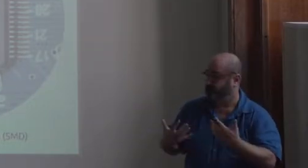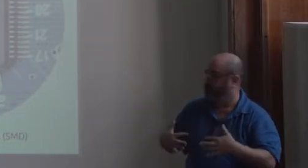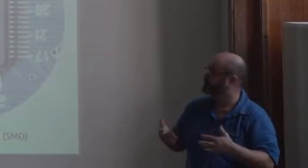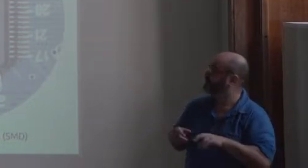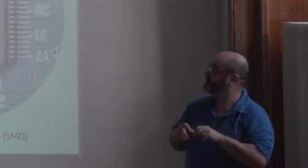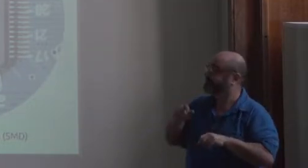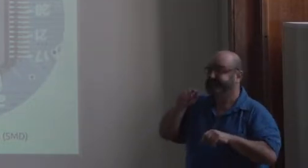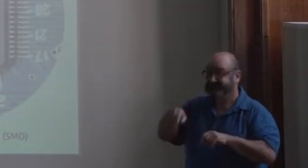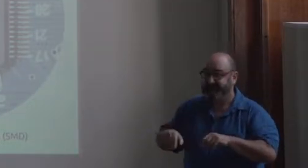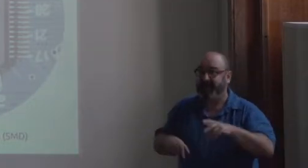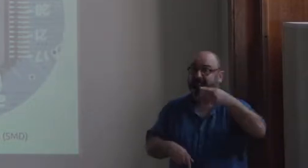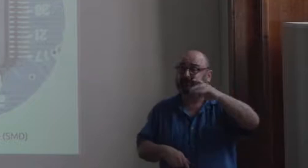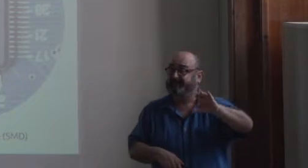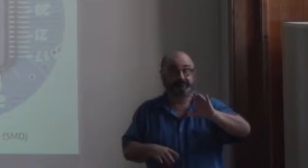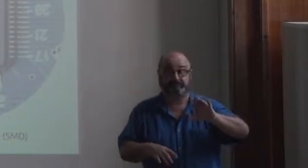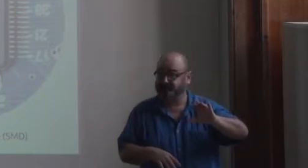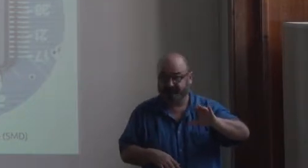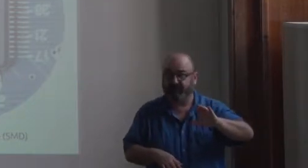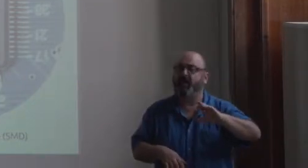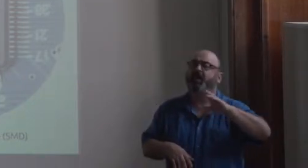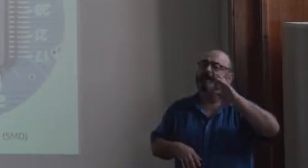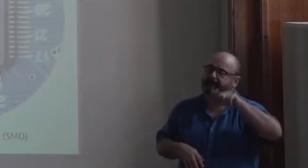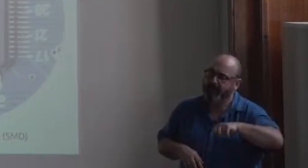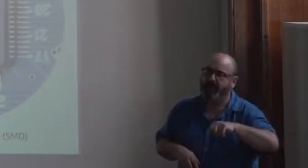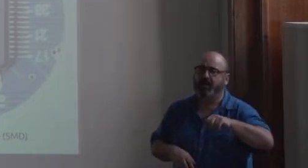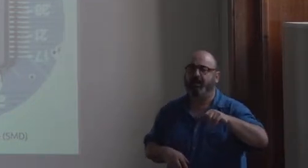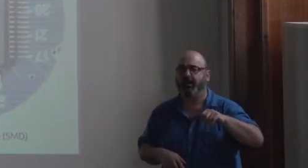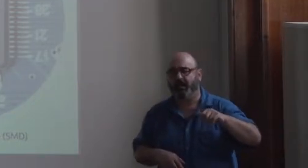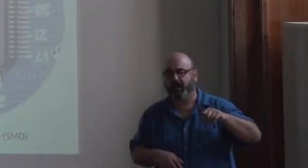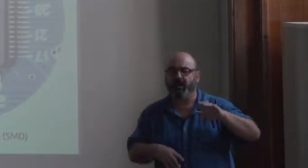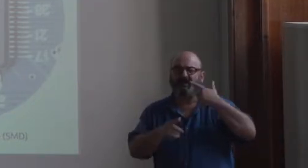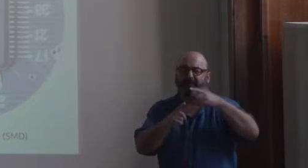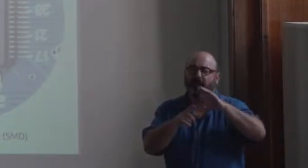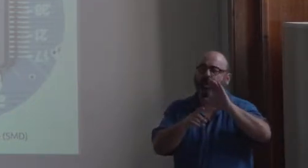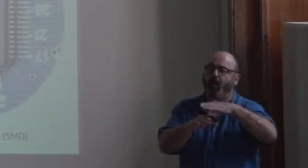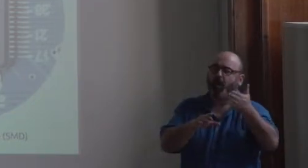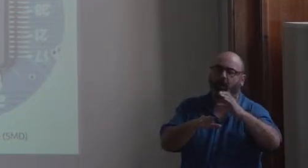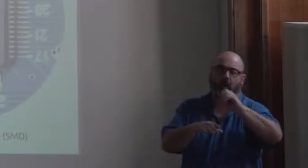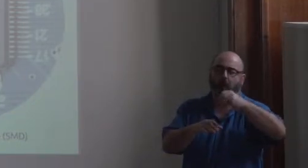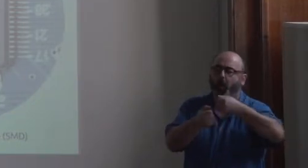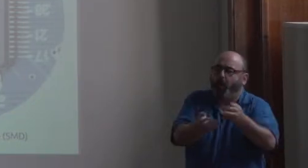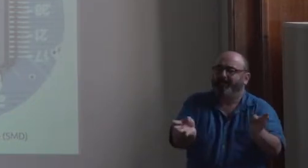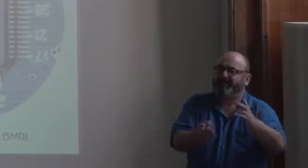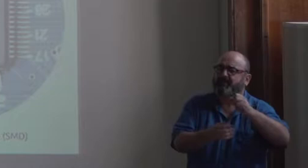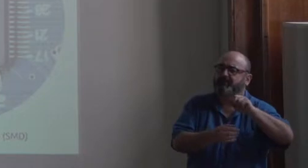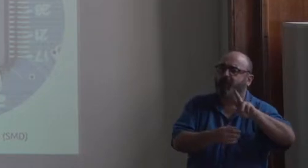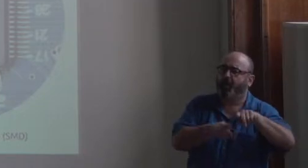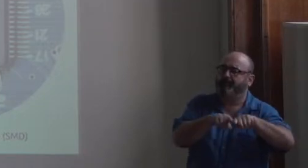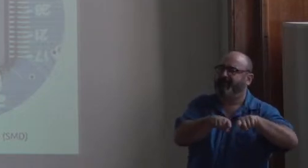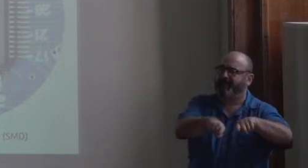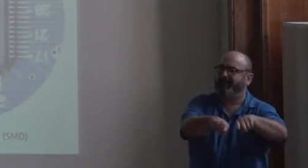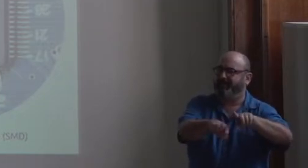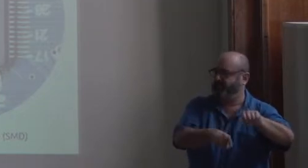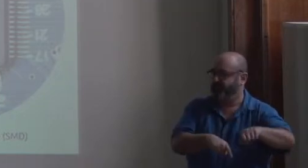c'est quelque chose qu'on ne peut pas faire avec un PC, qu'on pouvait un peu faire à l'époque du port parallèle, mais ça n'a jamais été l'idée. Sur un